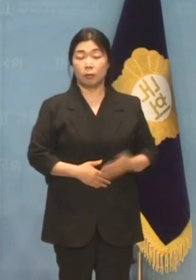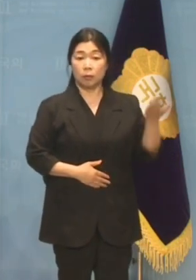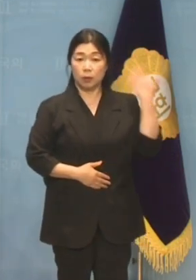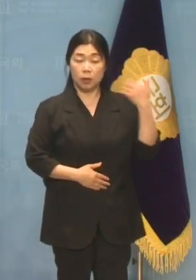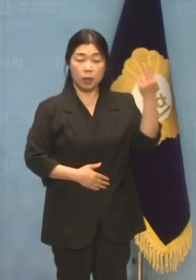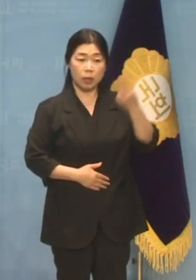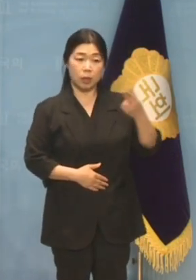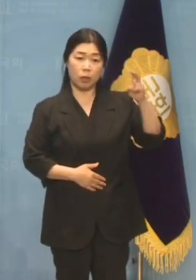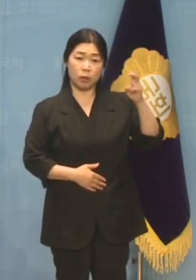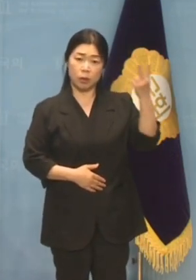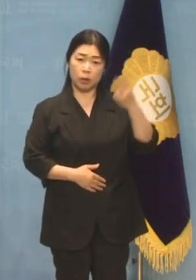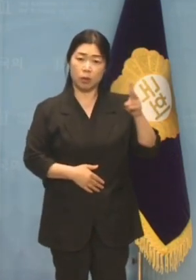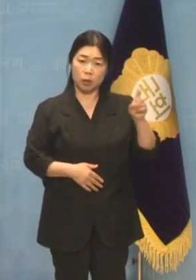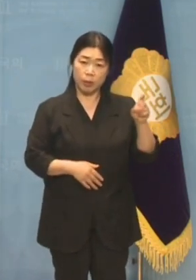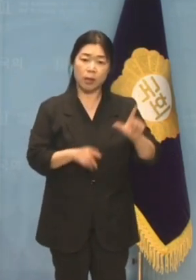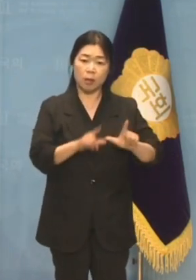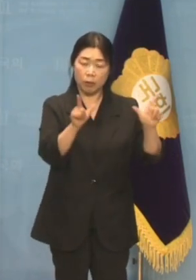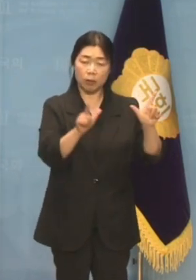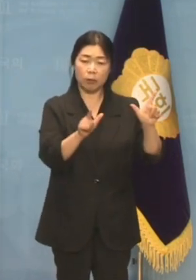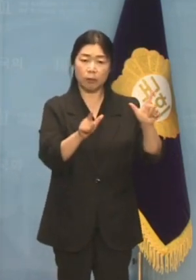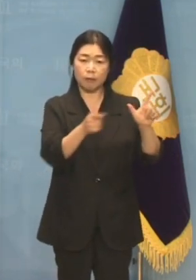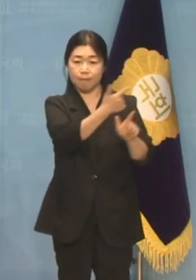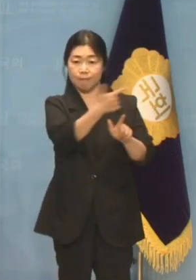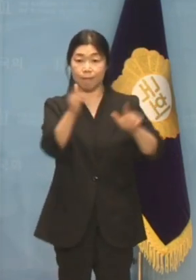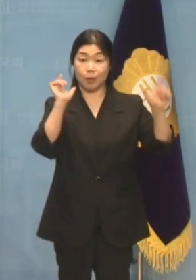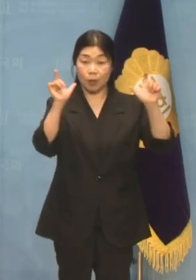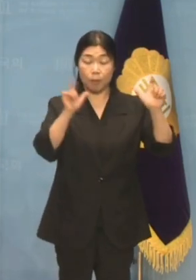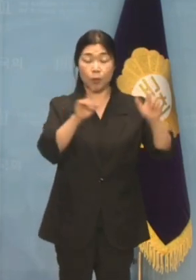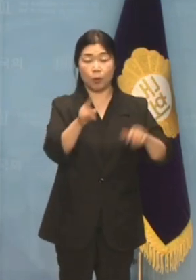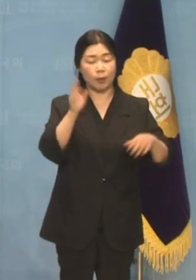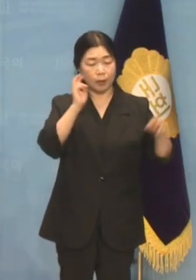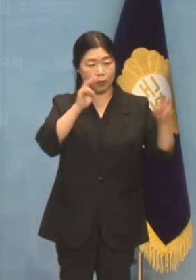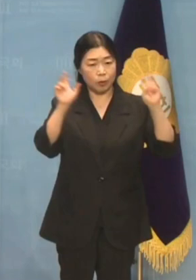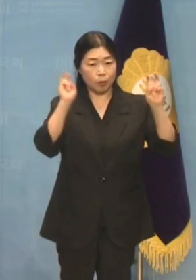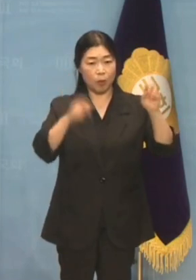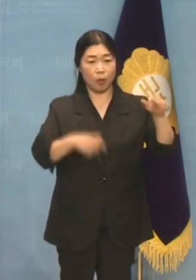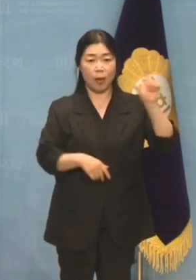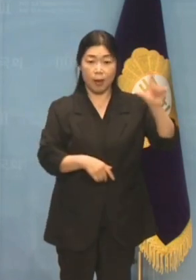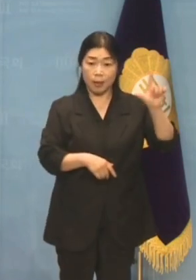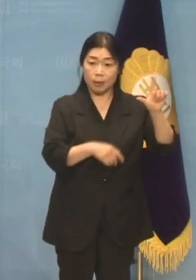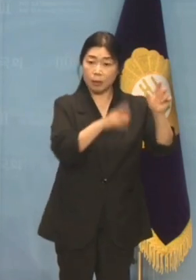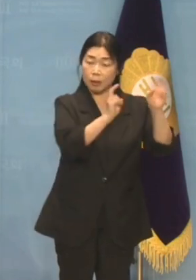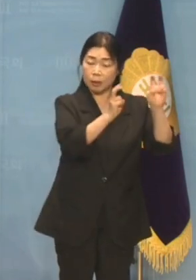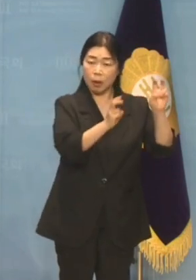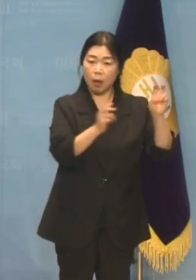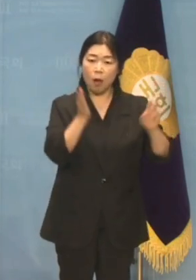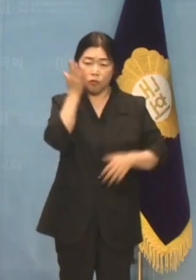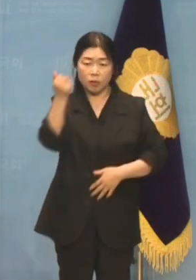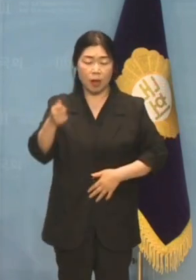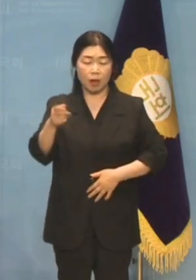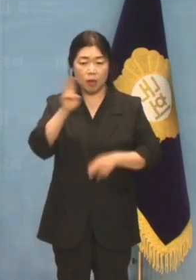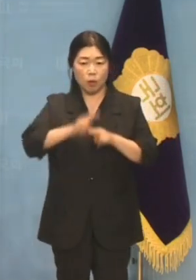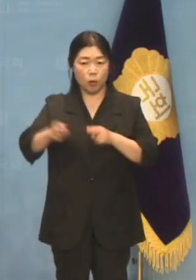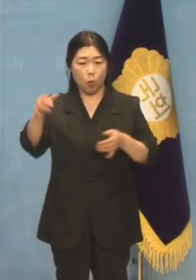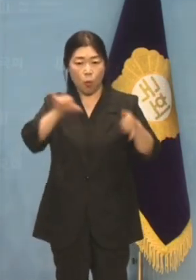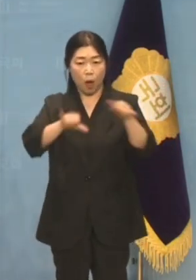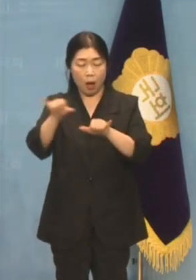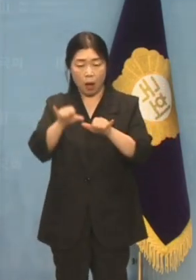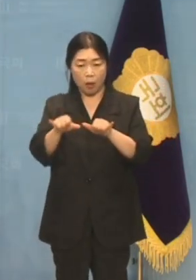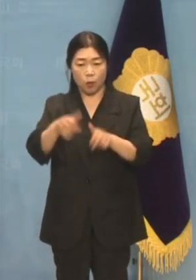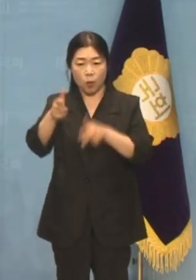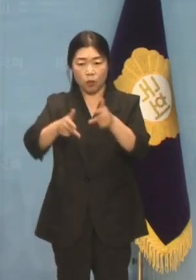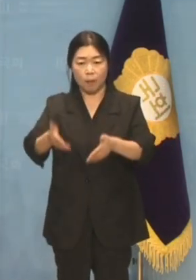지난 2011년 대기업 A사는 울산 석유화학공단 부지에 공장을 신축하는